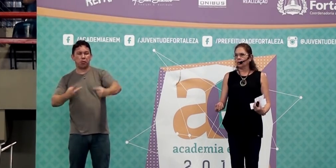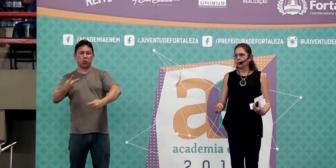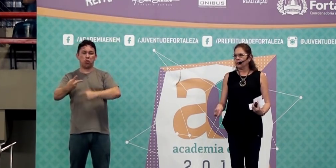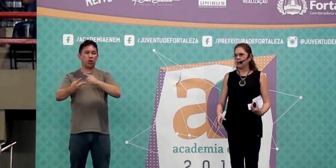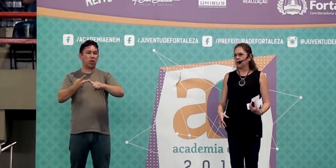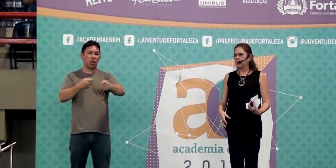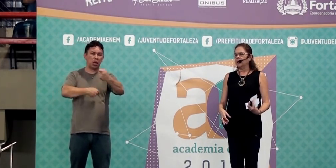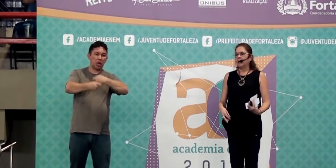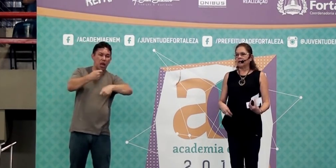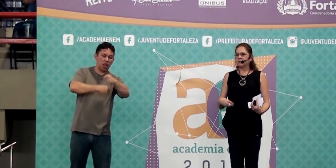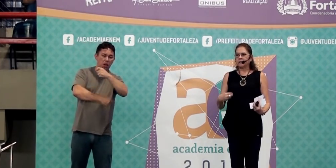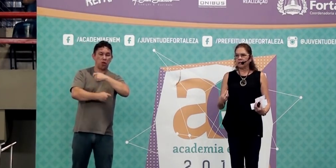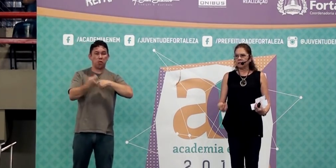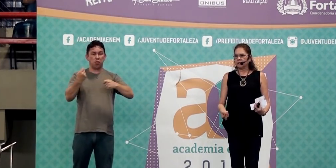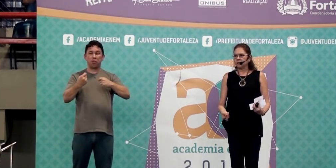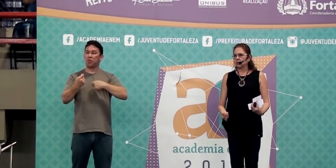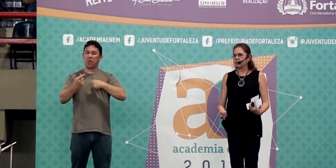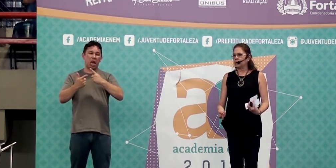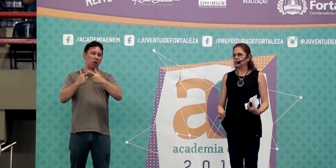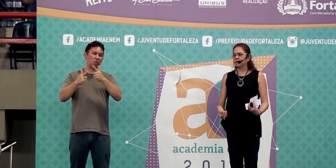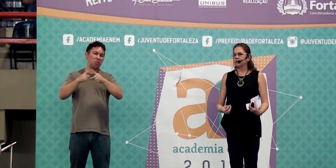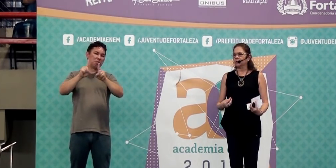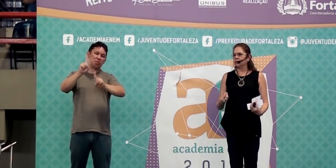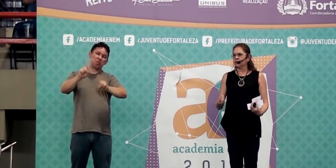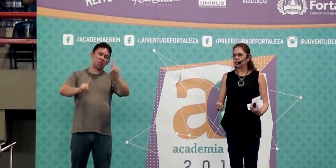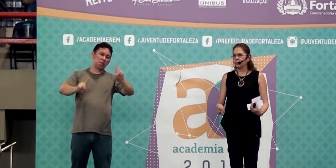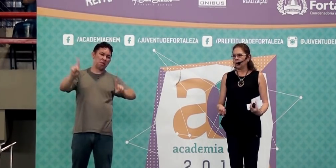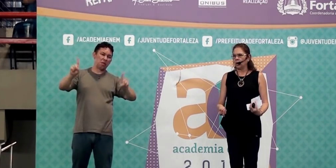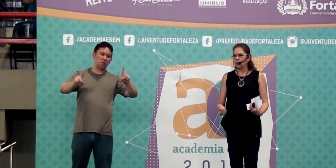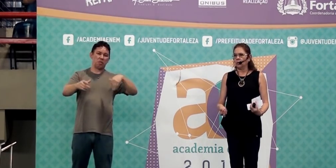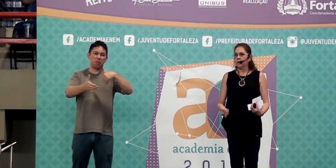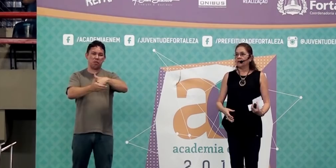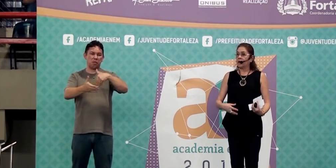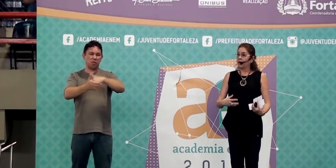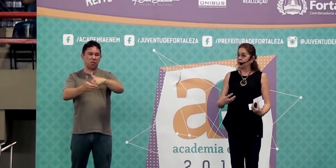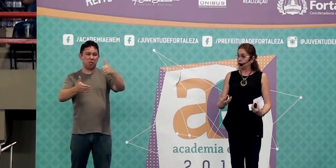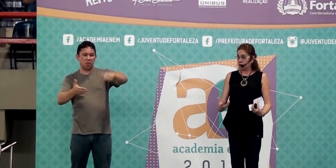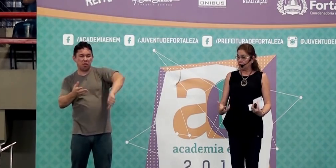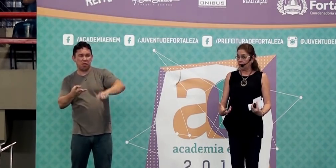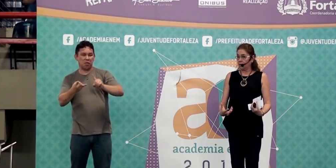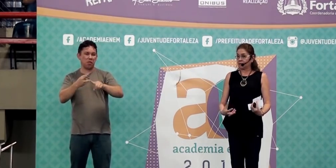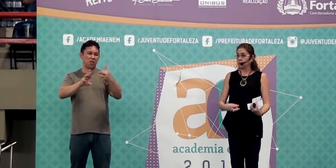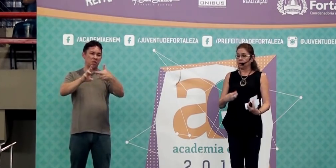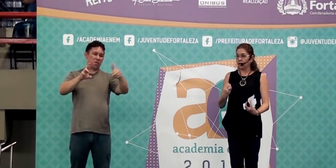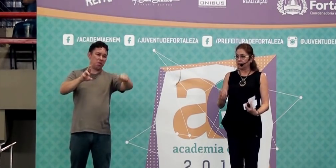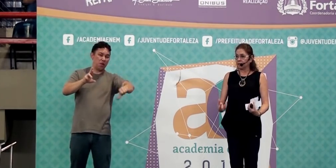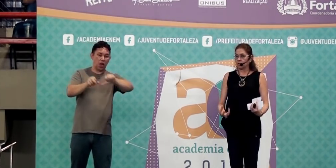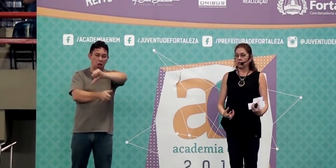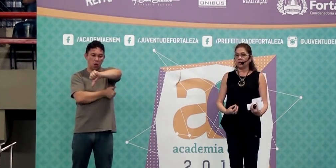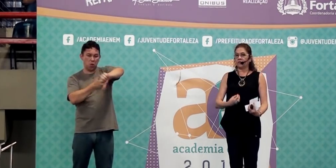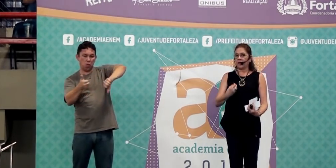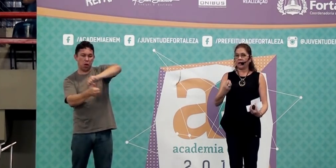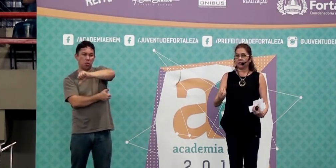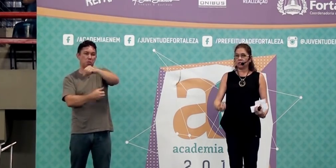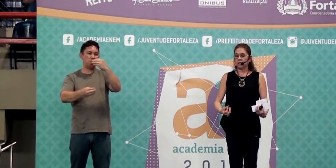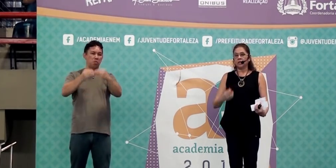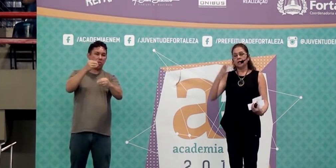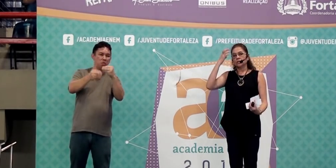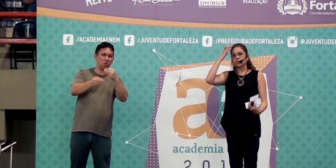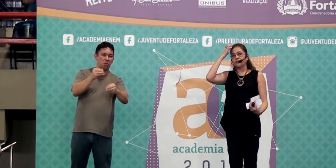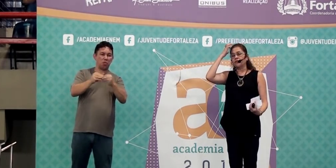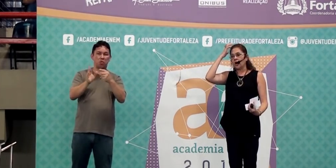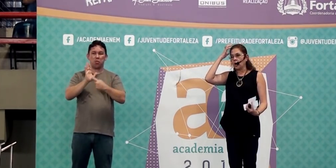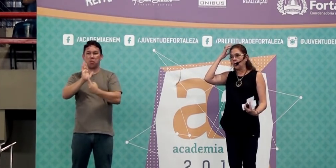na economia, as crises que estão acontecendo no futebol, na religião, as mudanças de novela,